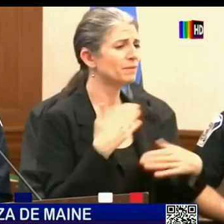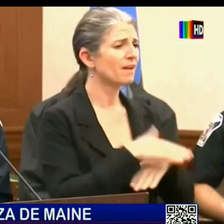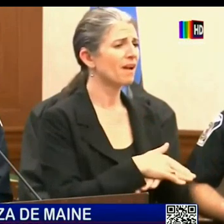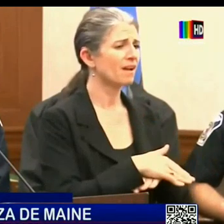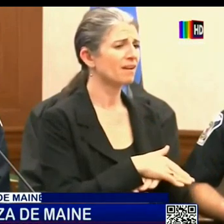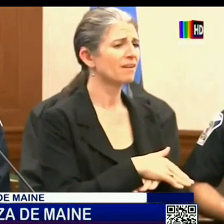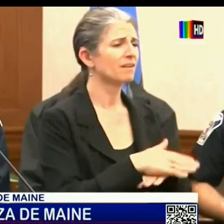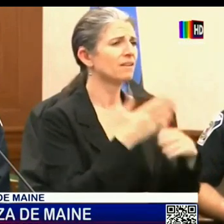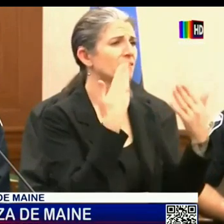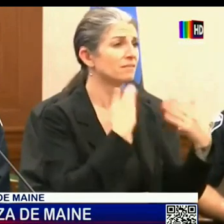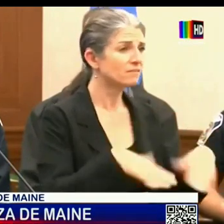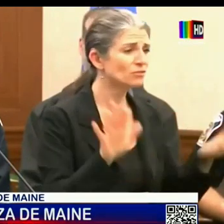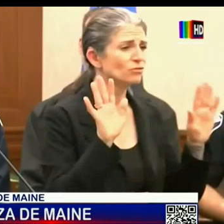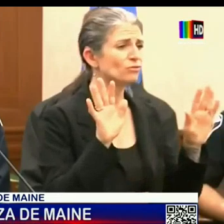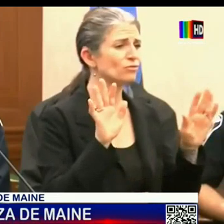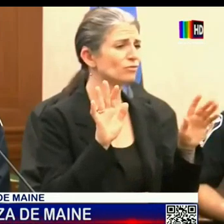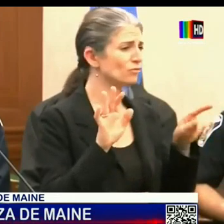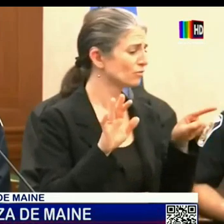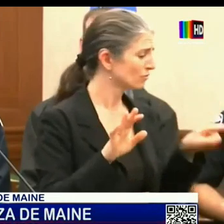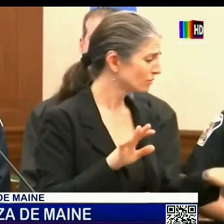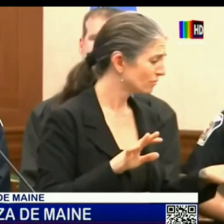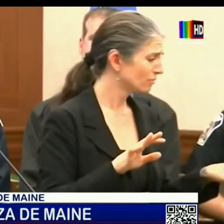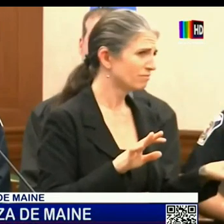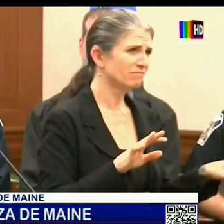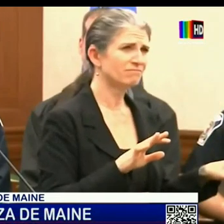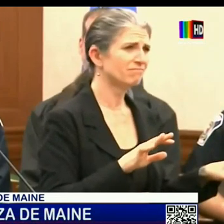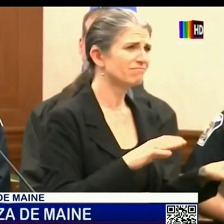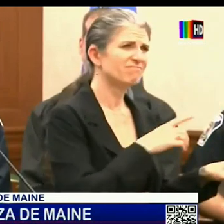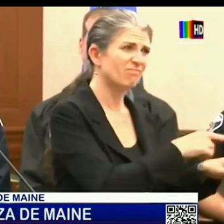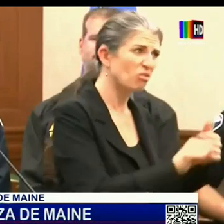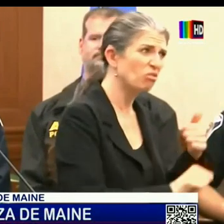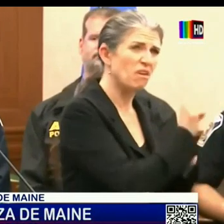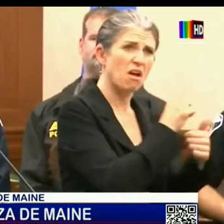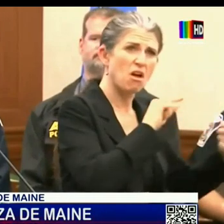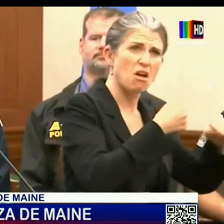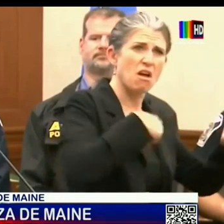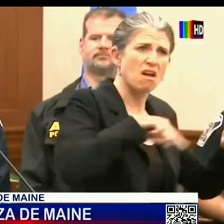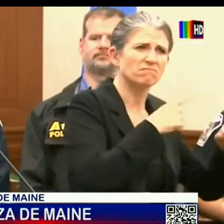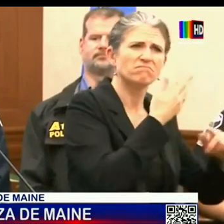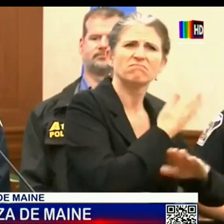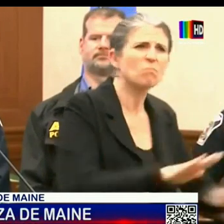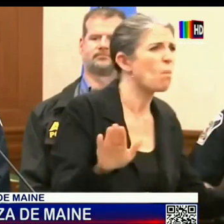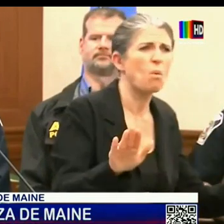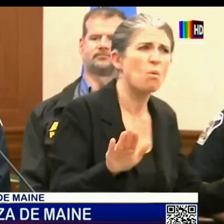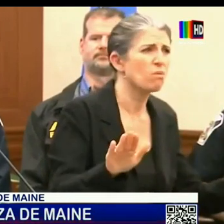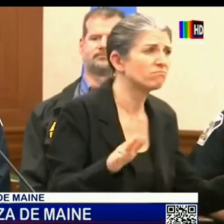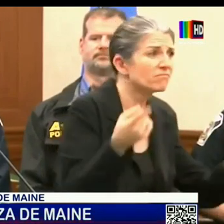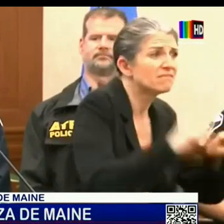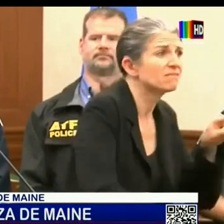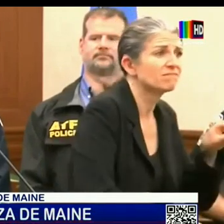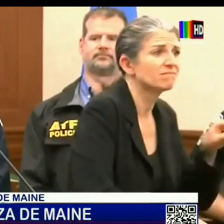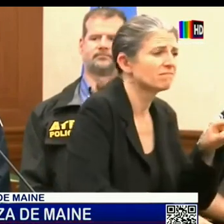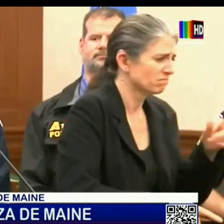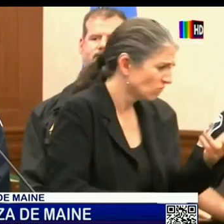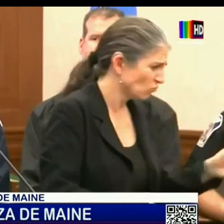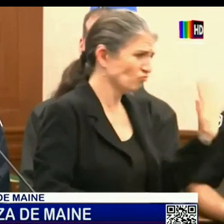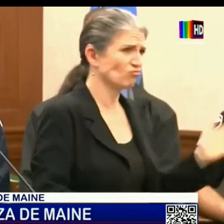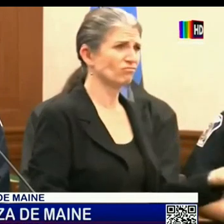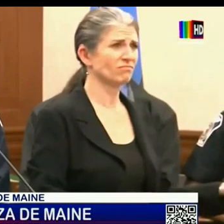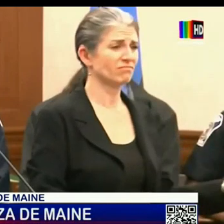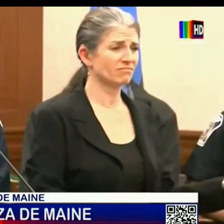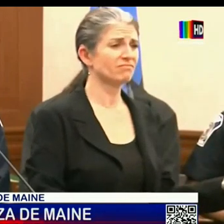tengo una sensación de alivio esta noche sabiendo que Robert Carr ya no es una amenaza para nadie. Sé